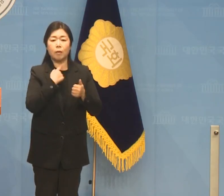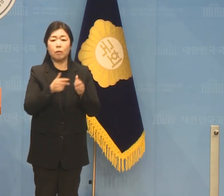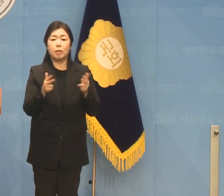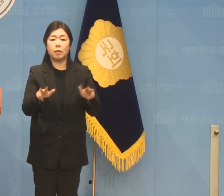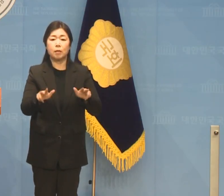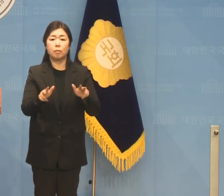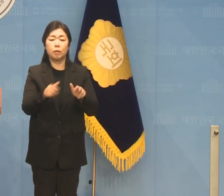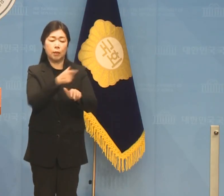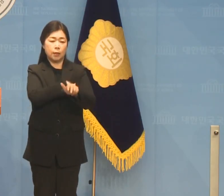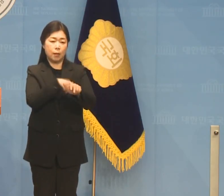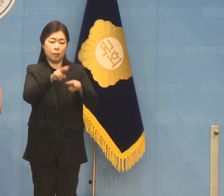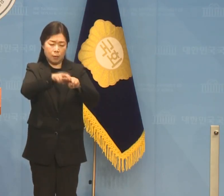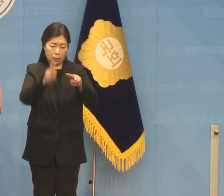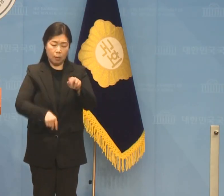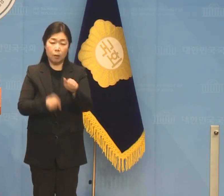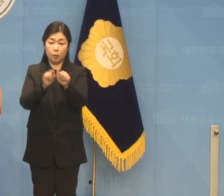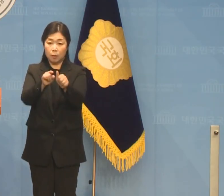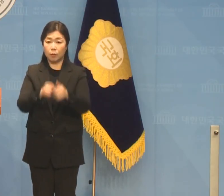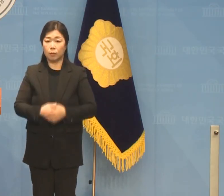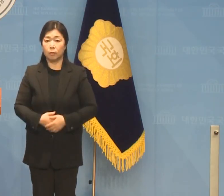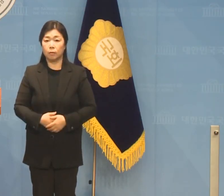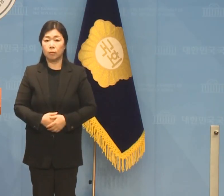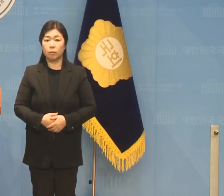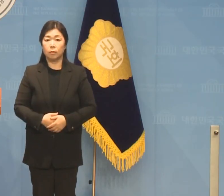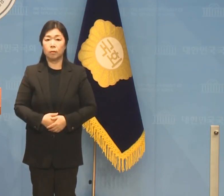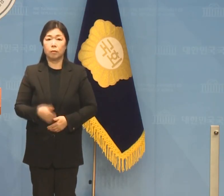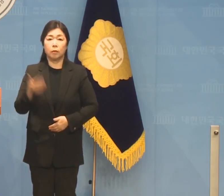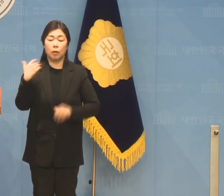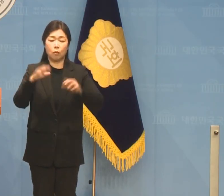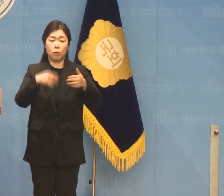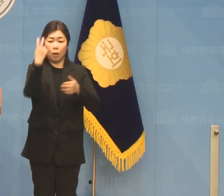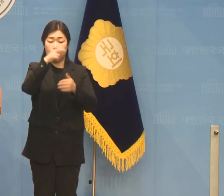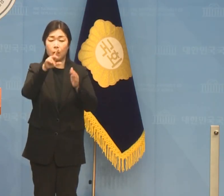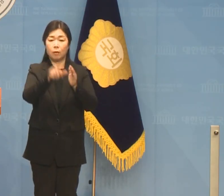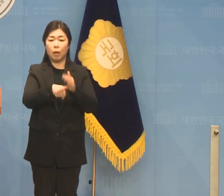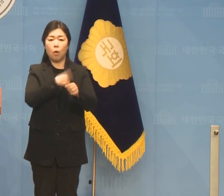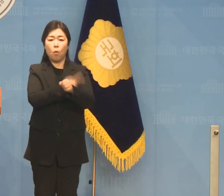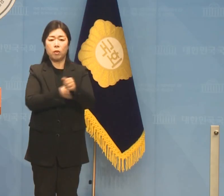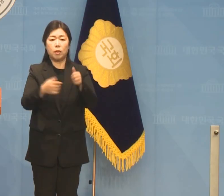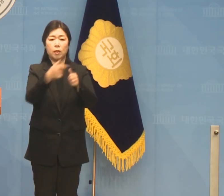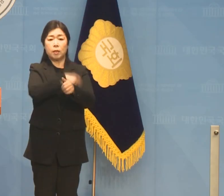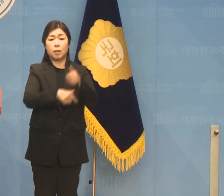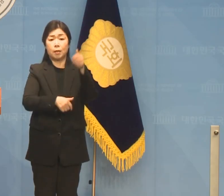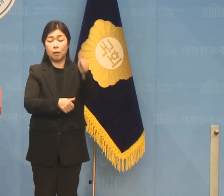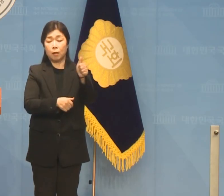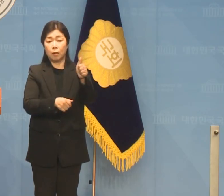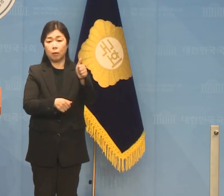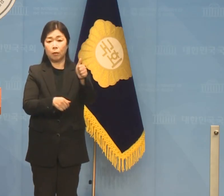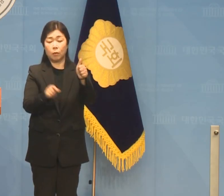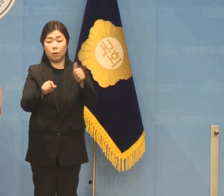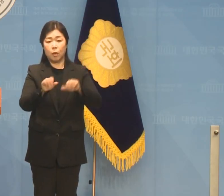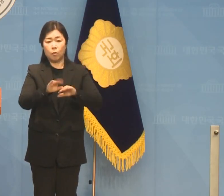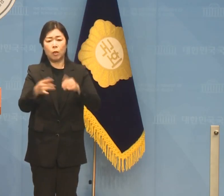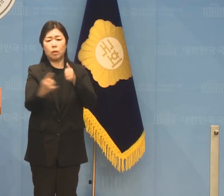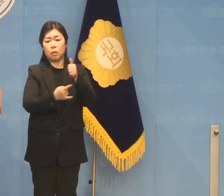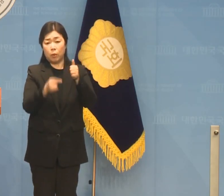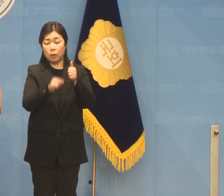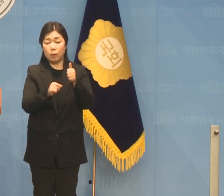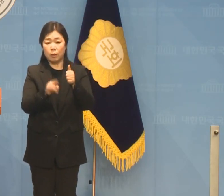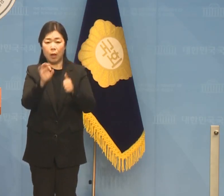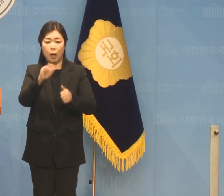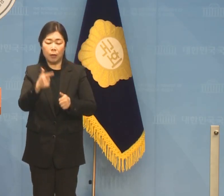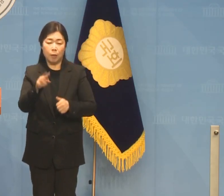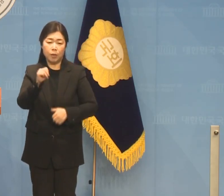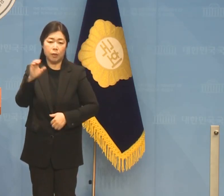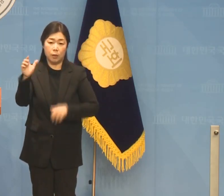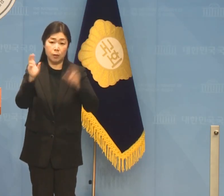즉각 사퇴하십시오. 이미 지난 국정감사에서 권 이사장 등 박문진 이사회는 안영준